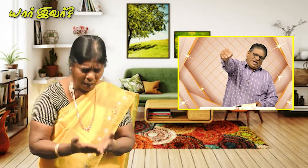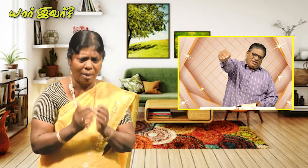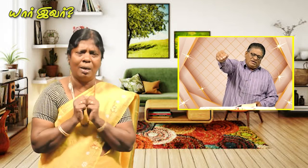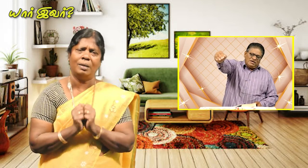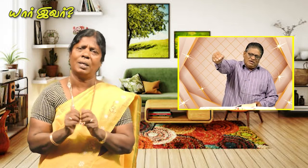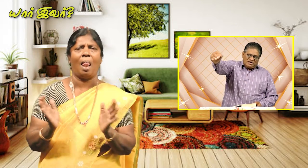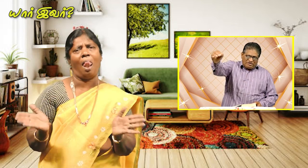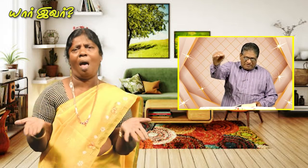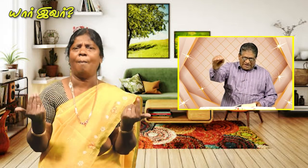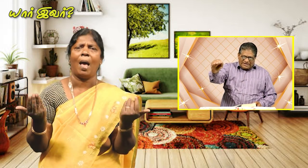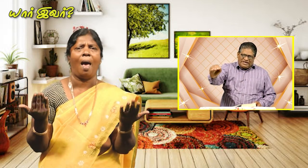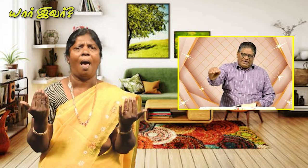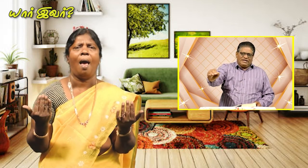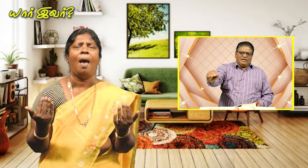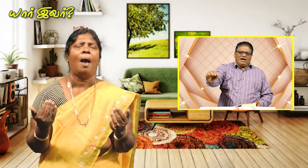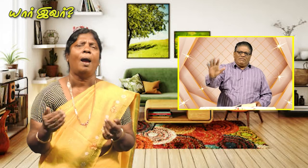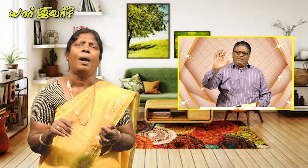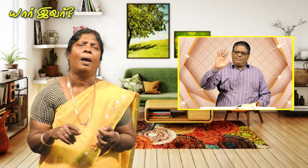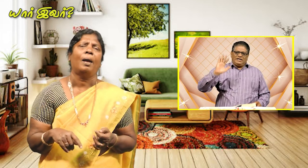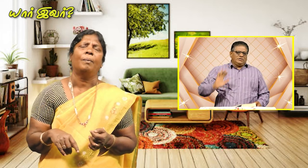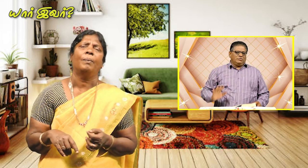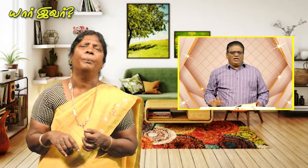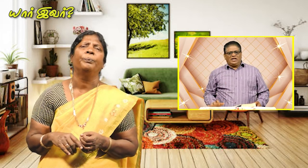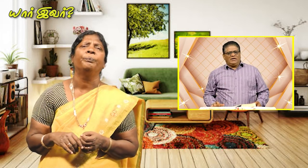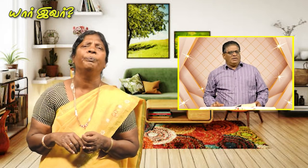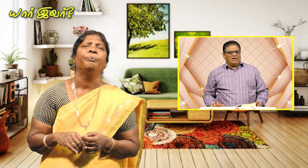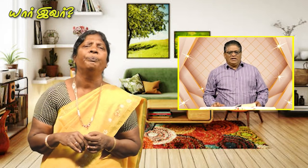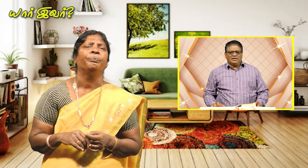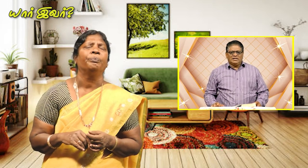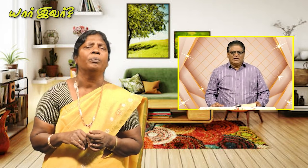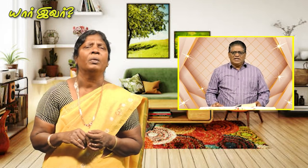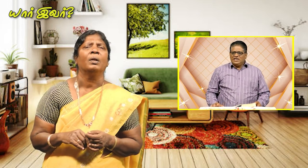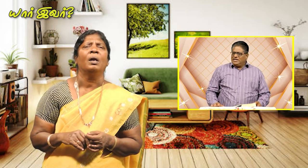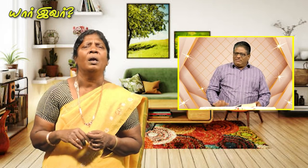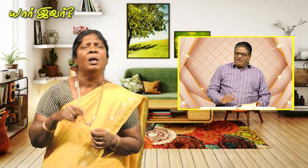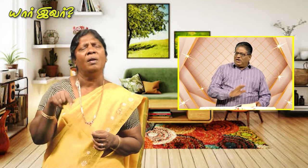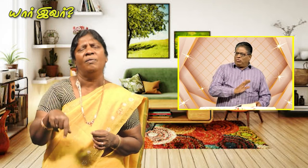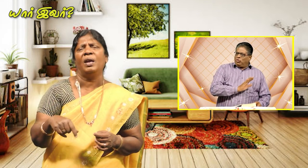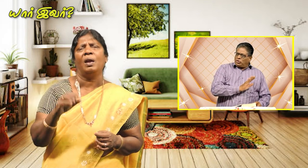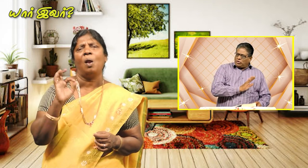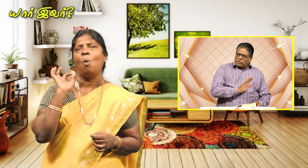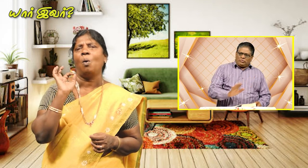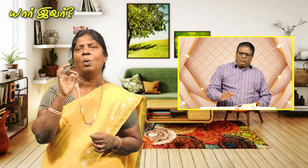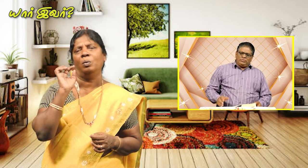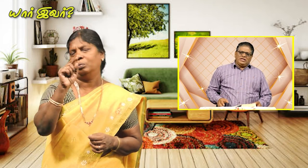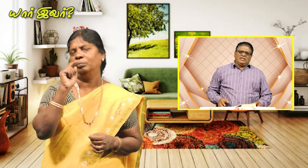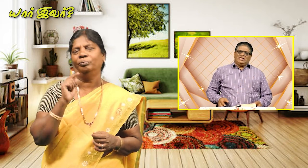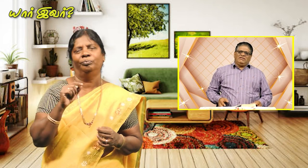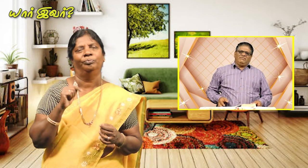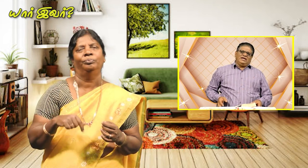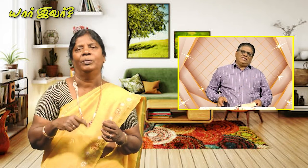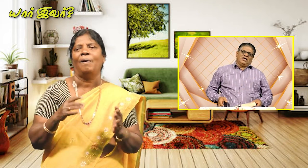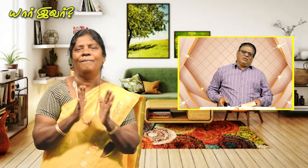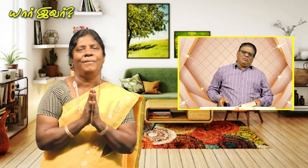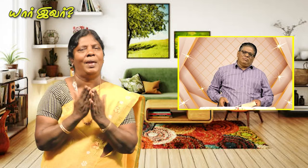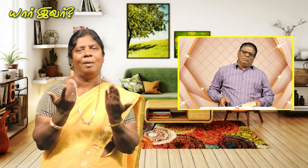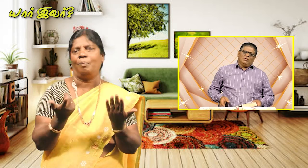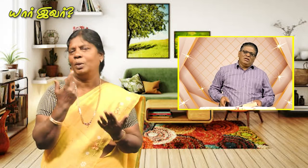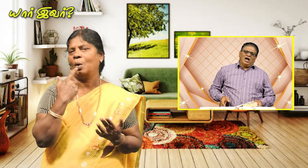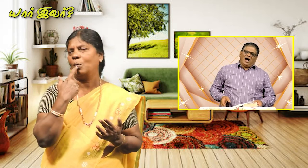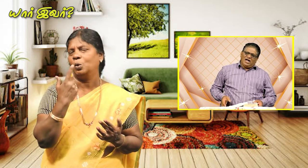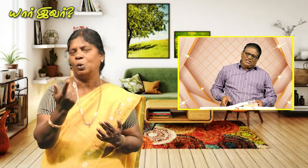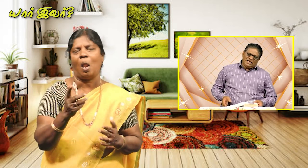அவரை நான் வணங்கி அவரை பணிந்து கொள்ளலாமா? இவைகள் ஒன்றும் இந்த